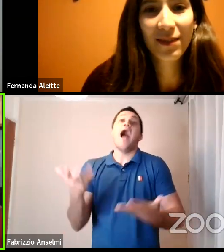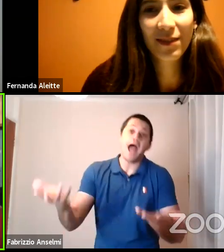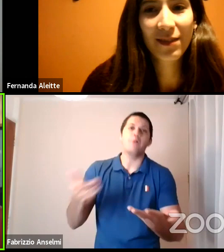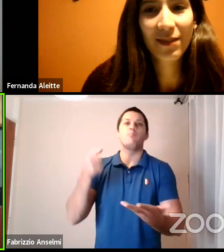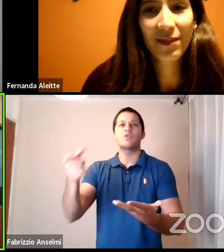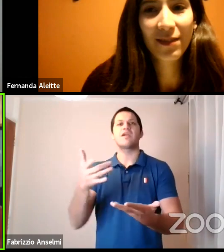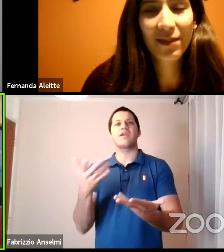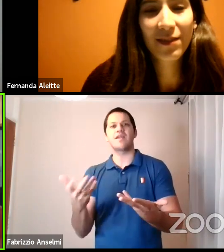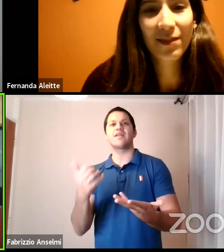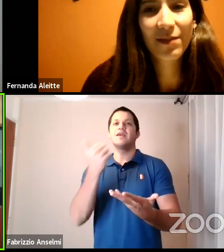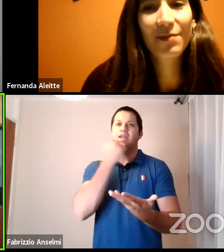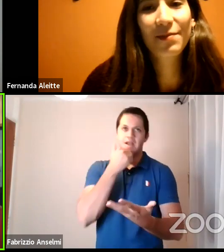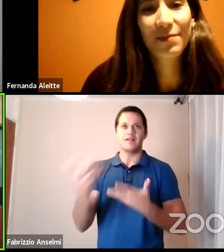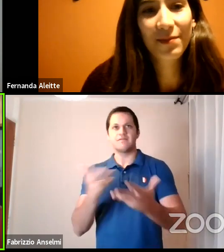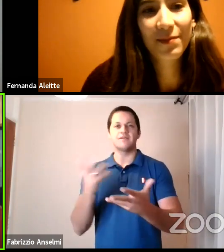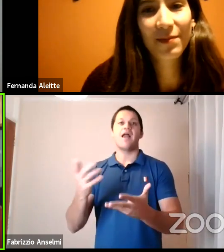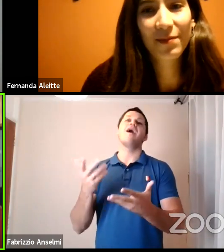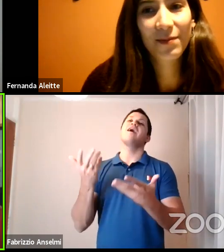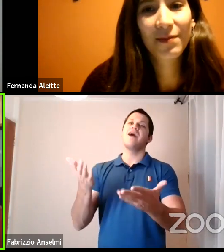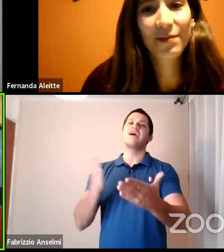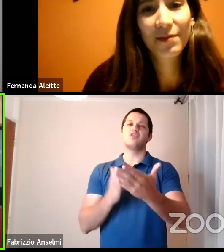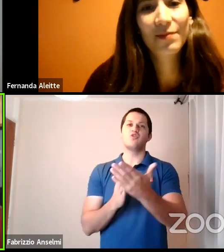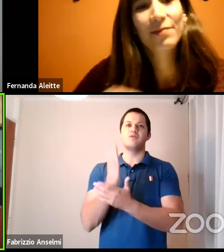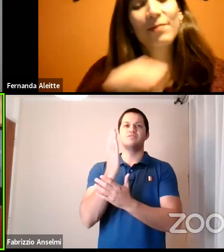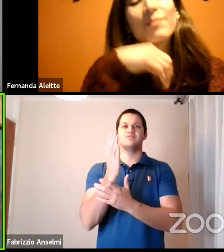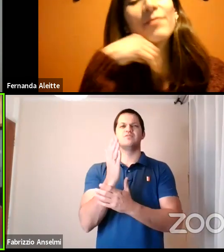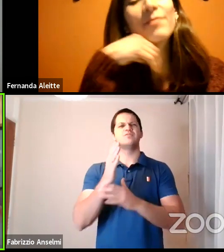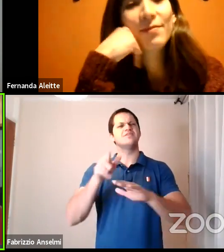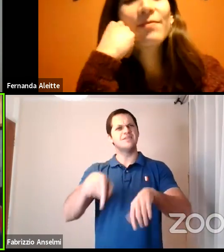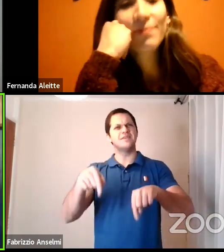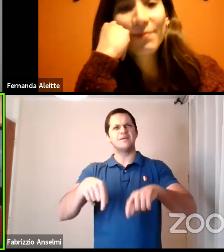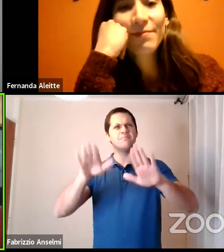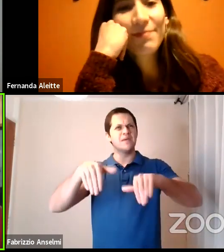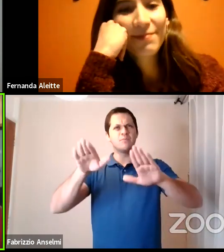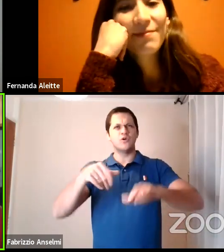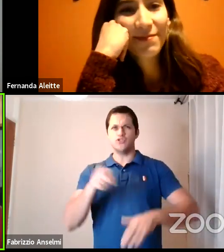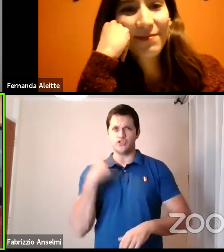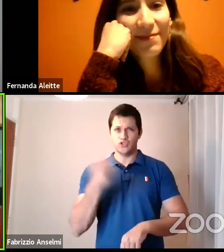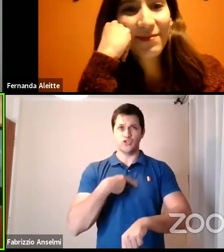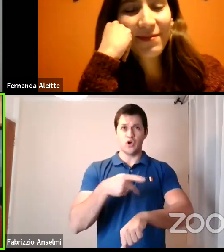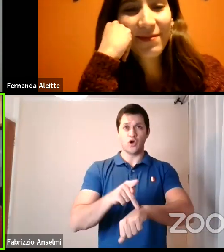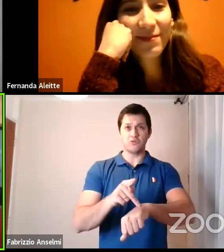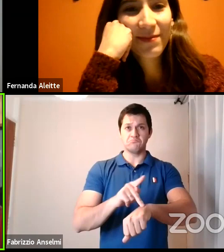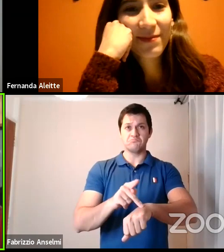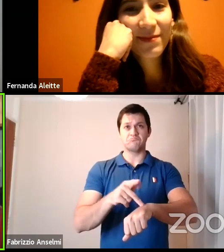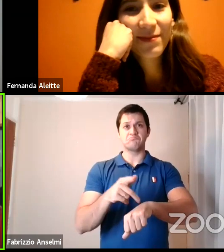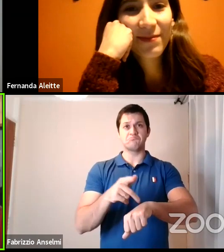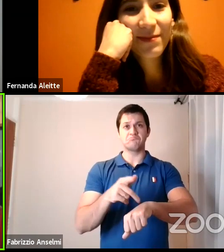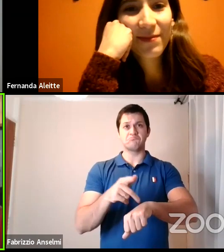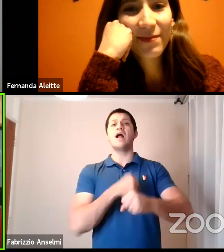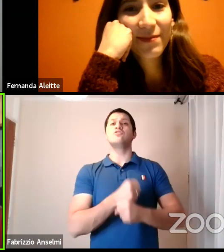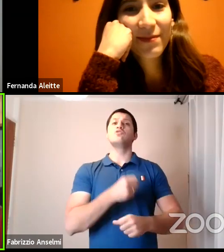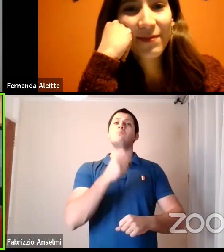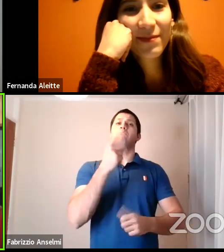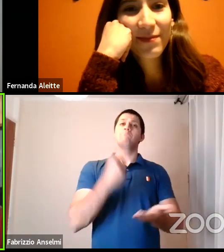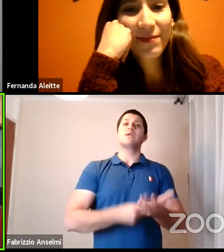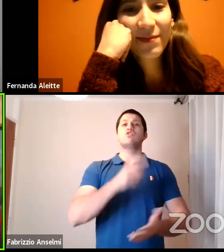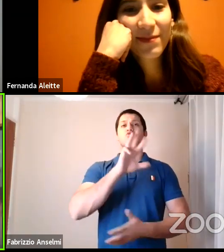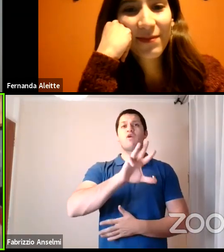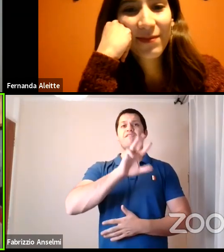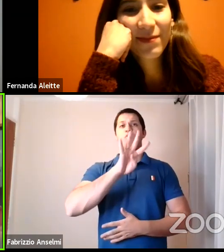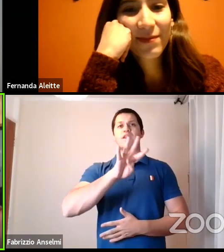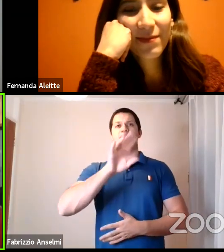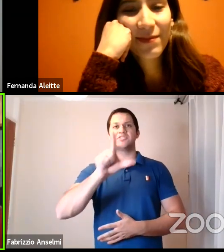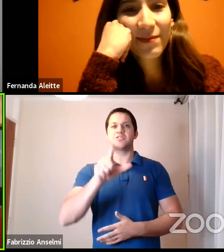Ir a la causa. Entonces aquí también se aplica la misma lógica. Nos llamamos kinesiólogo del año 47. Bien, pero ¿por qué nos llamamos kinesiólogo? ¿A quién